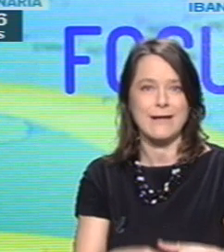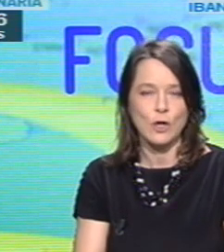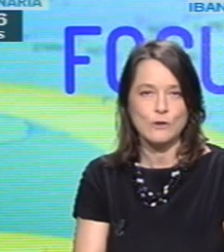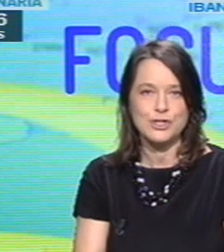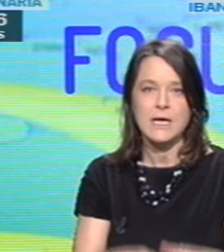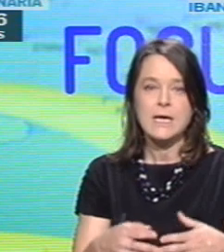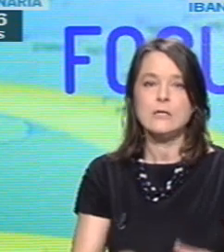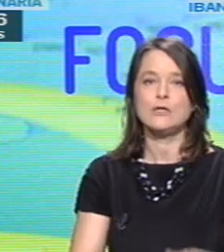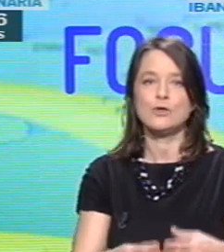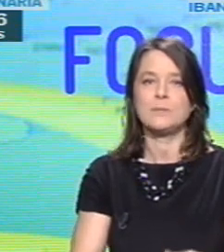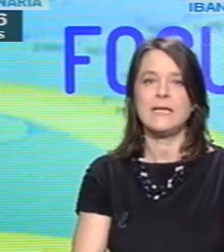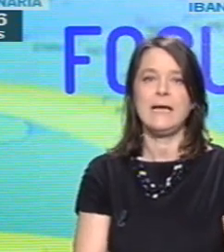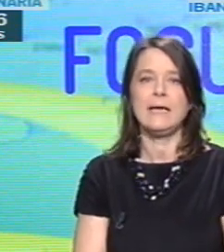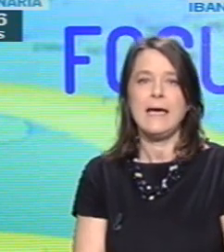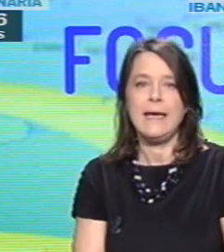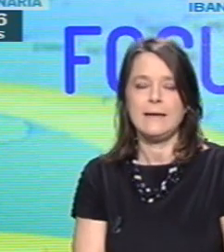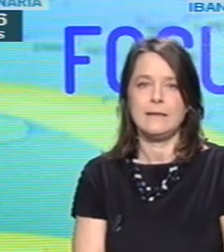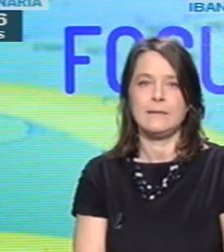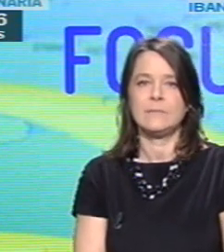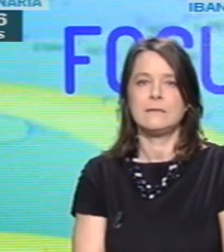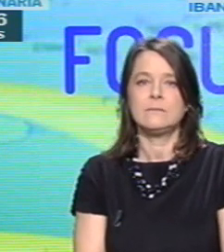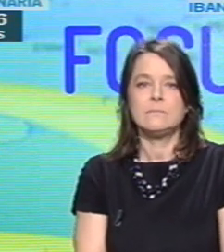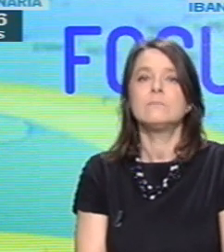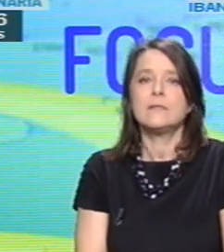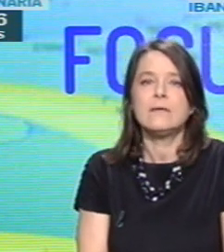acquistati ad oggi il nostro ospedale